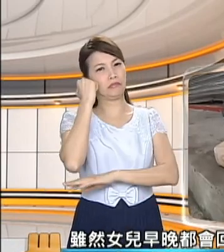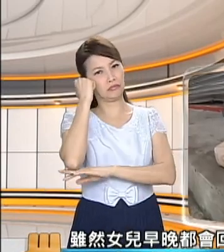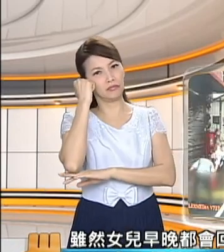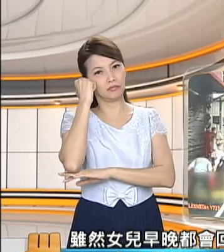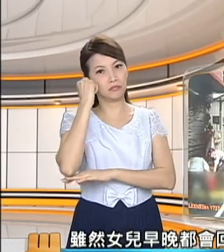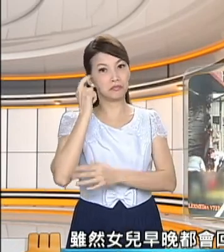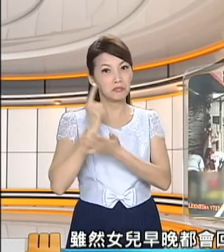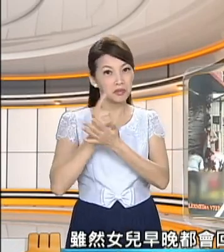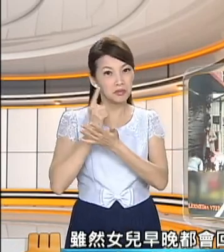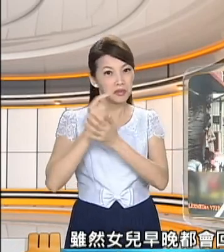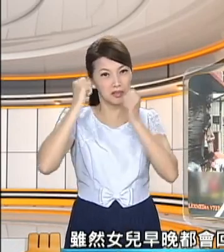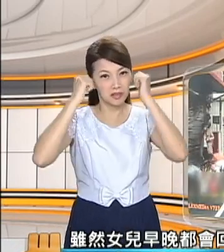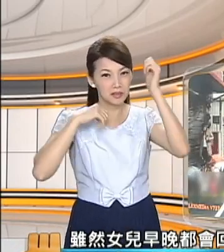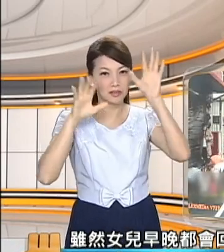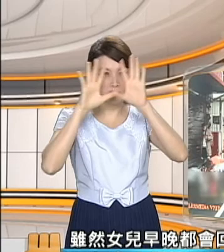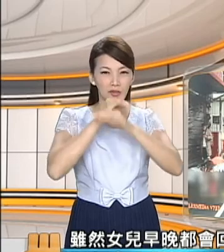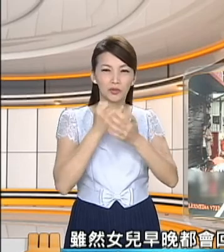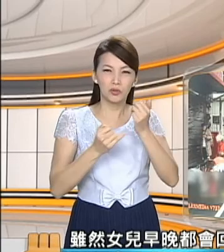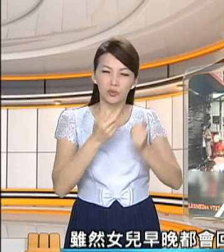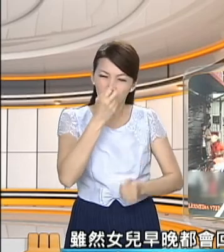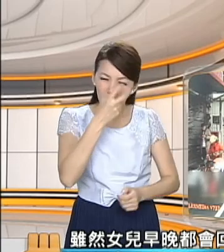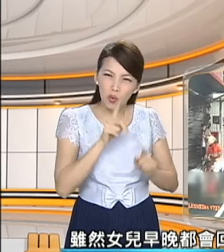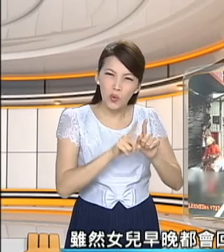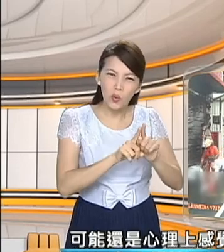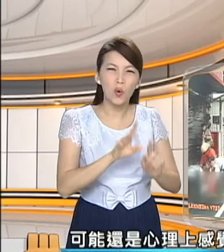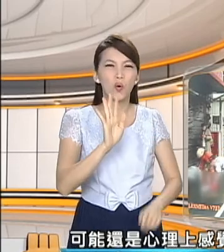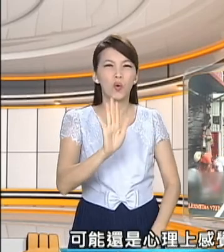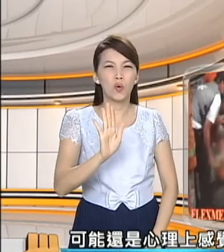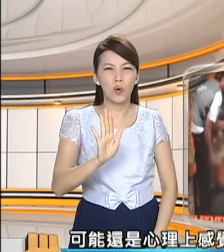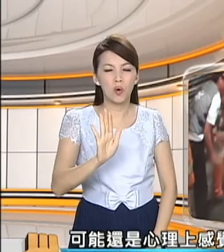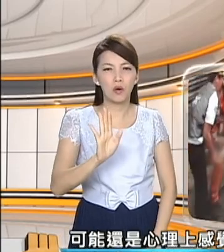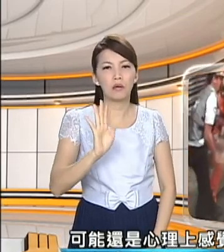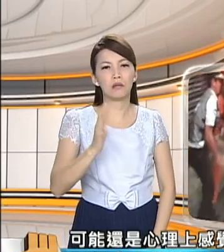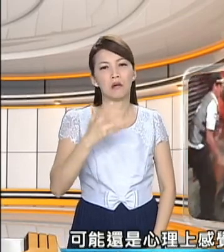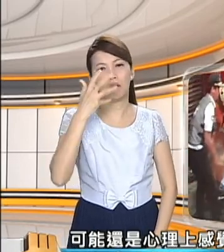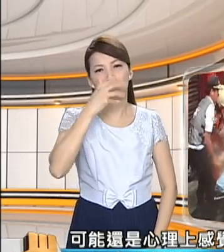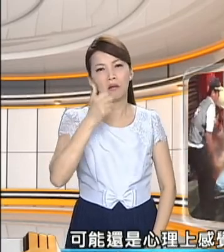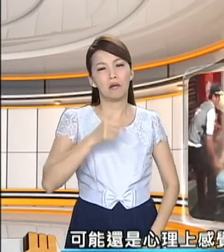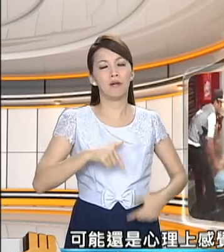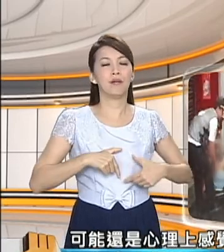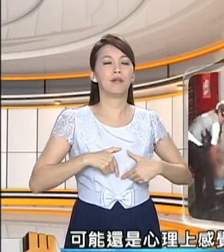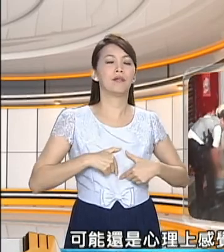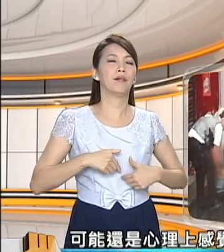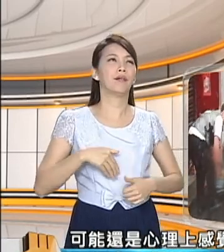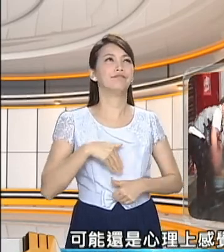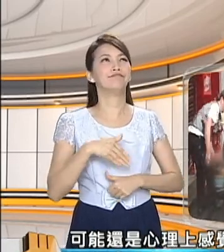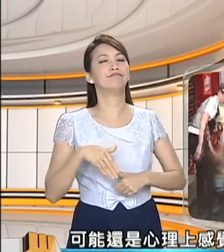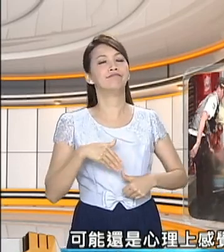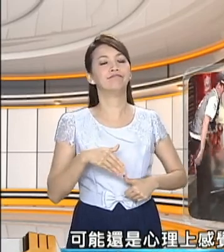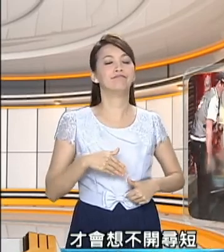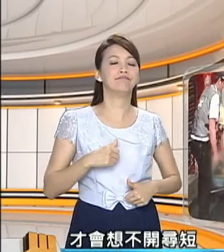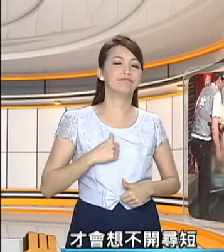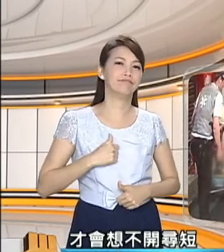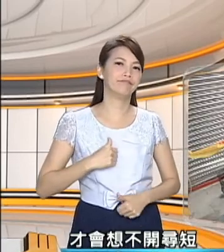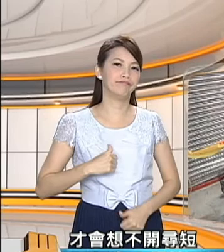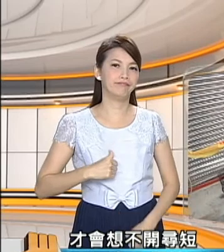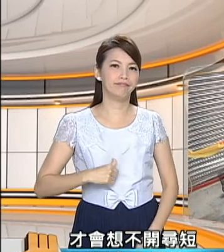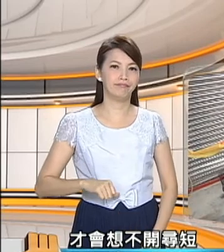都会回老家陪爸爸，可能还是心理上感觉到孤单寂寞，才会想不开寻